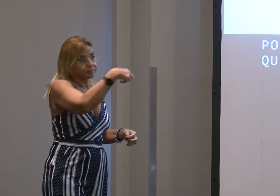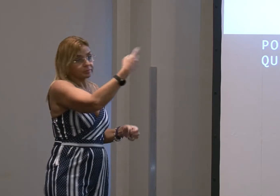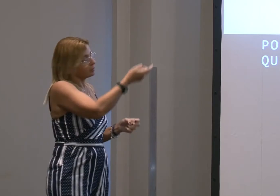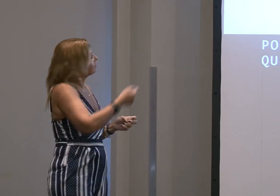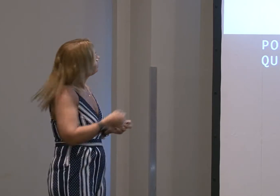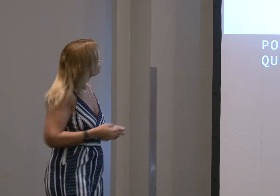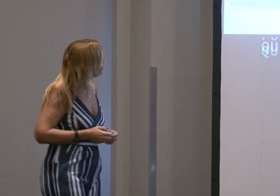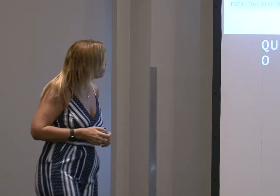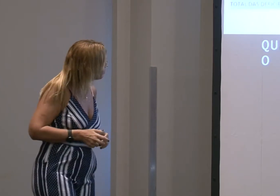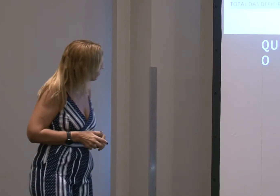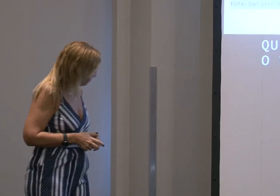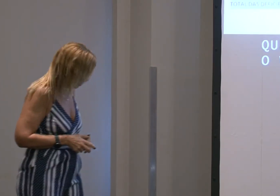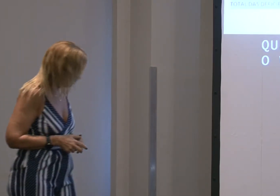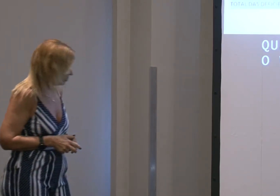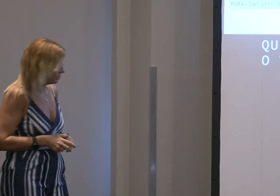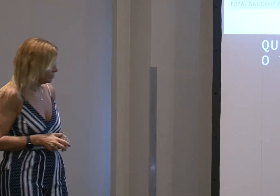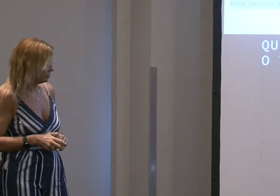na área médica que os surdos desconhecem.